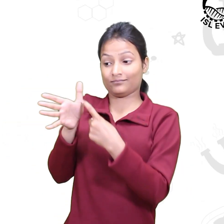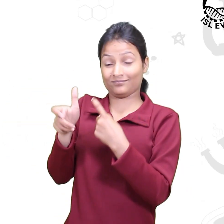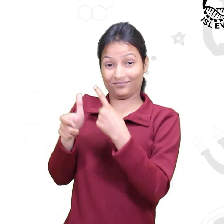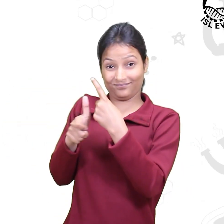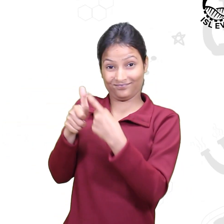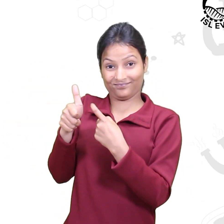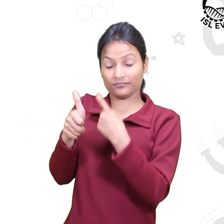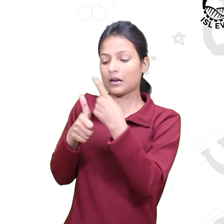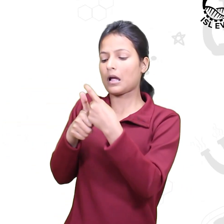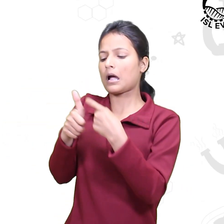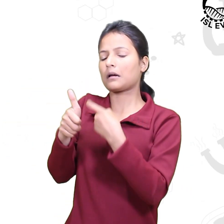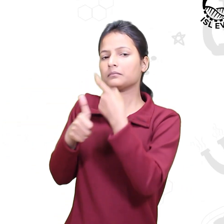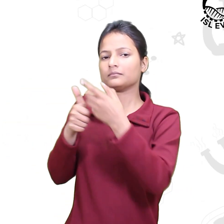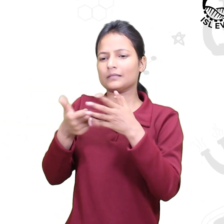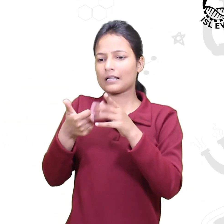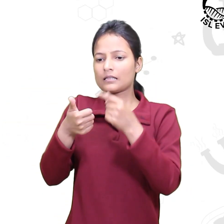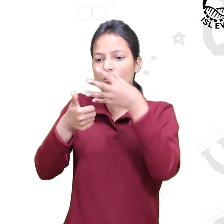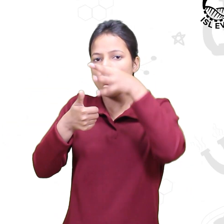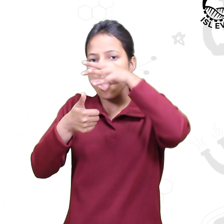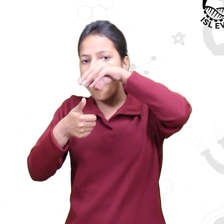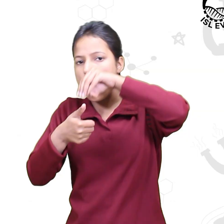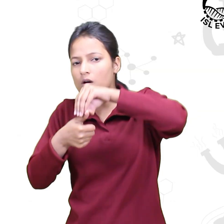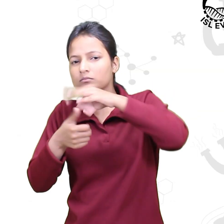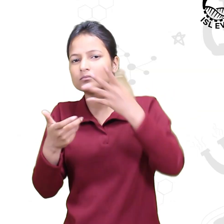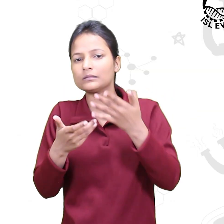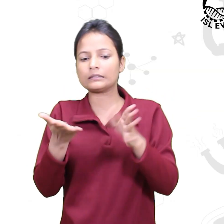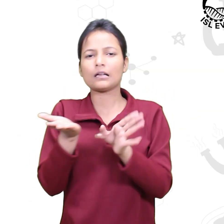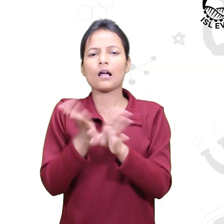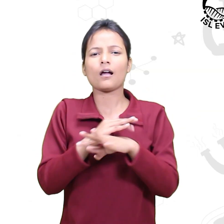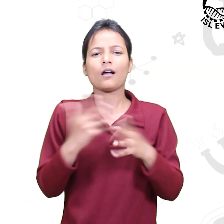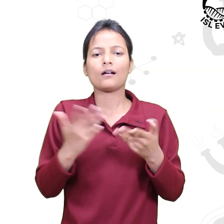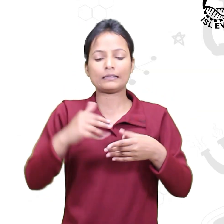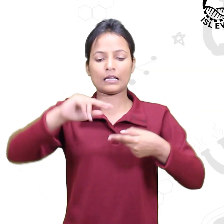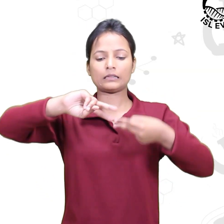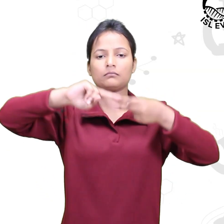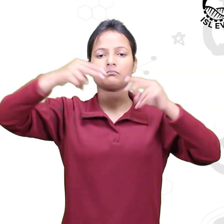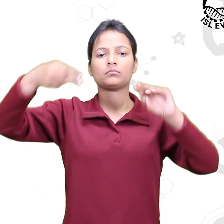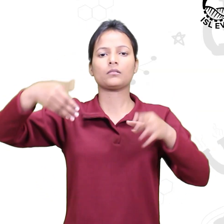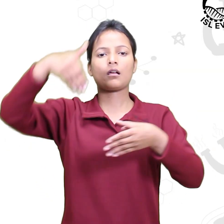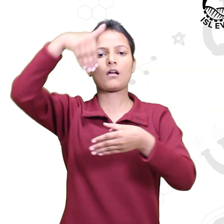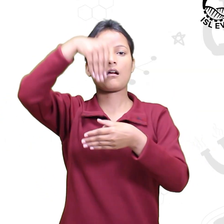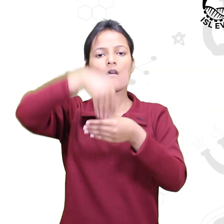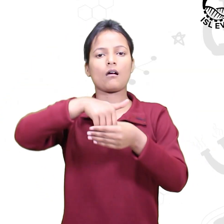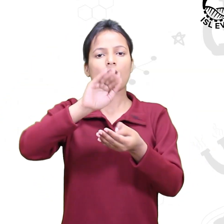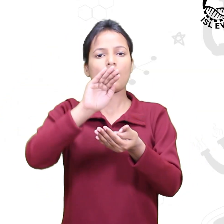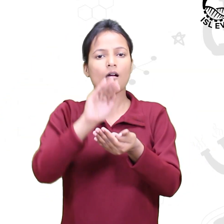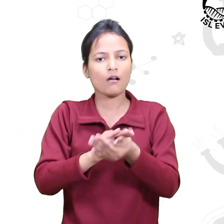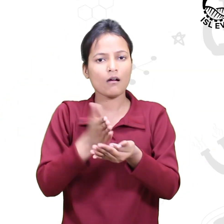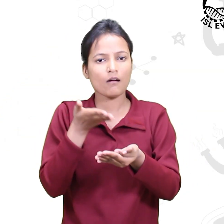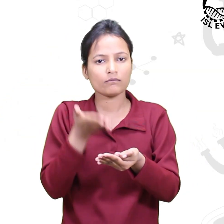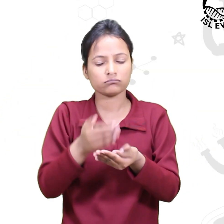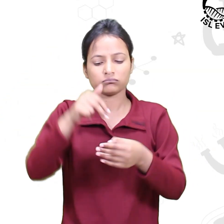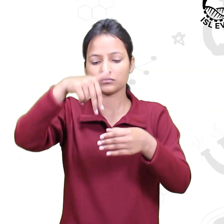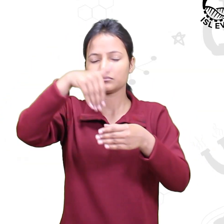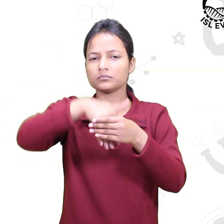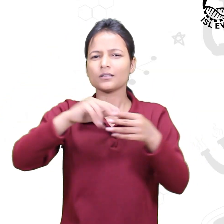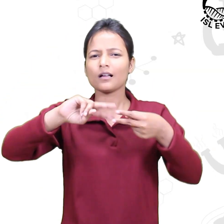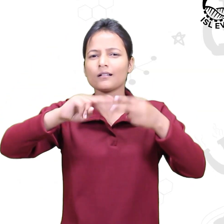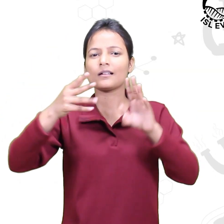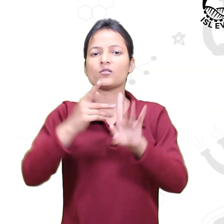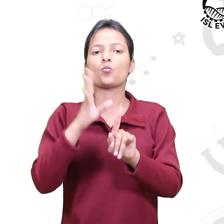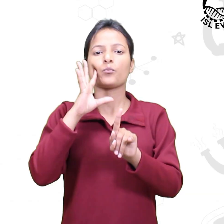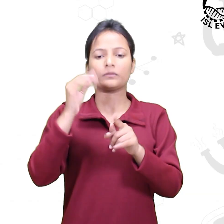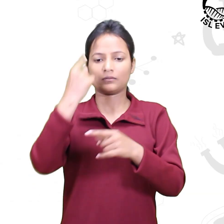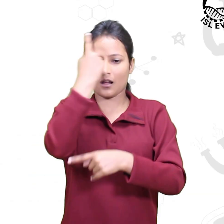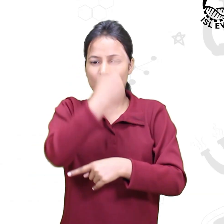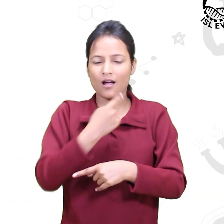आपके जो बॉडी का या आपके जो एक्सप्रेशंस का, जो जैसे मैंने बताया कि आपका शरीर कैसा है, आपके आँख का क्या कलर है, आपके बाल का क्या